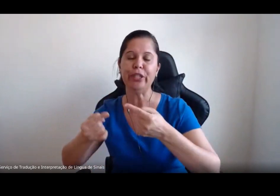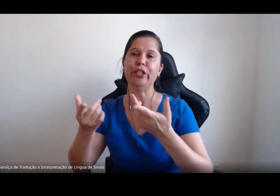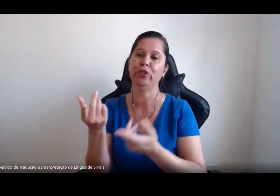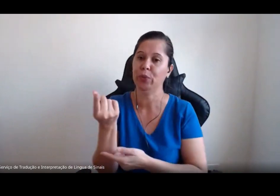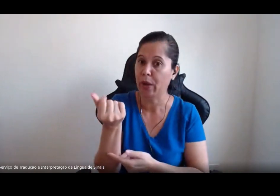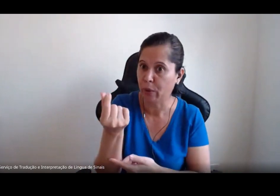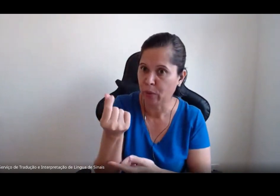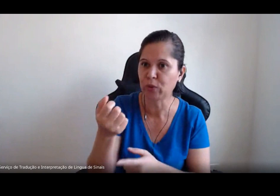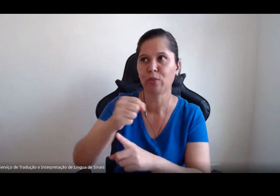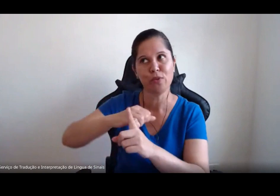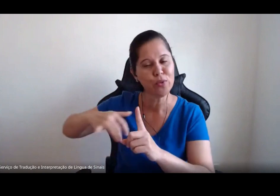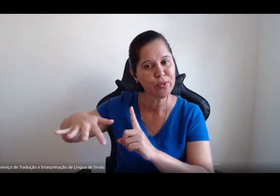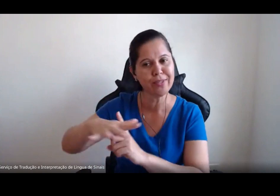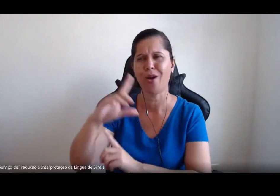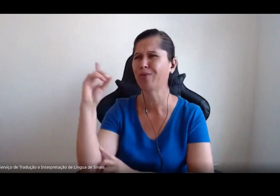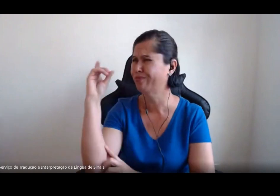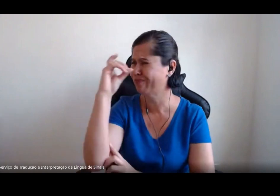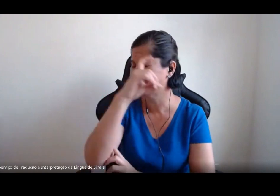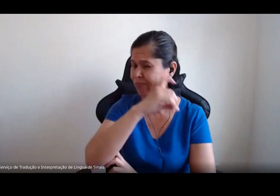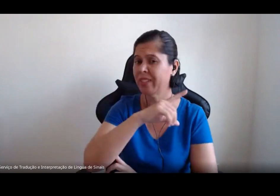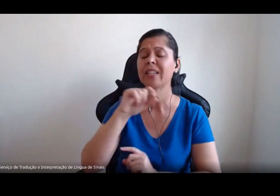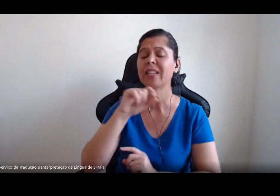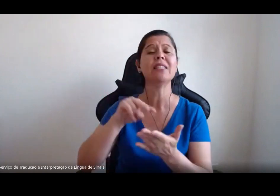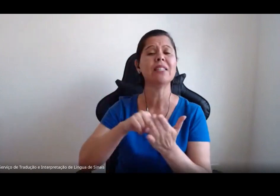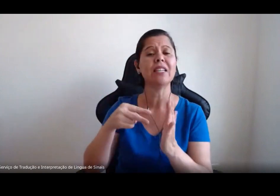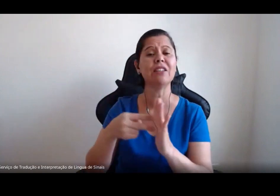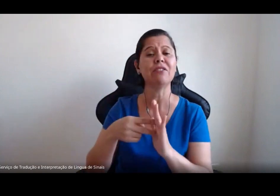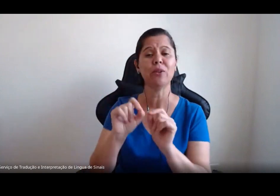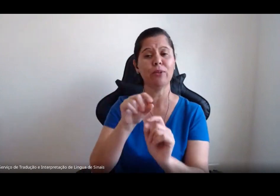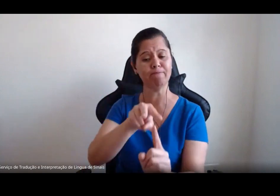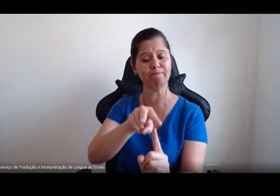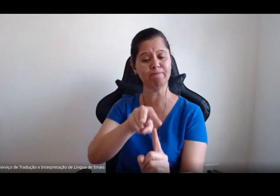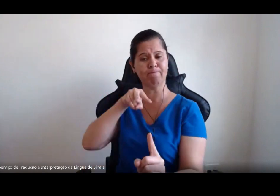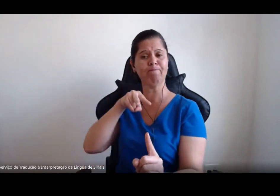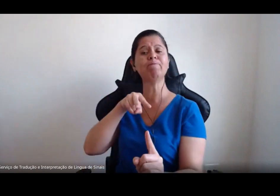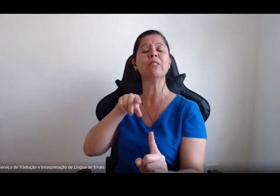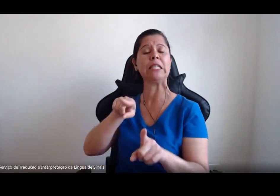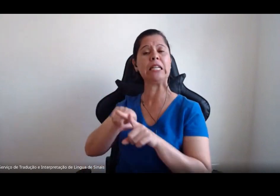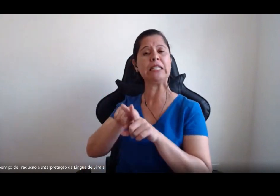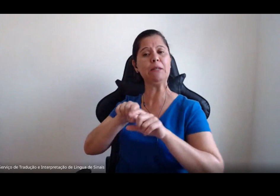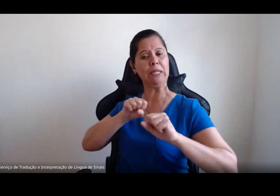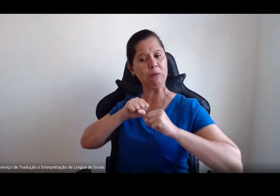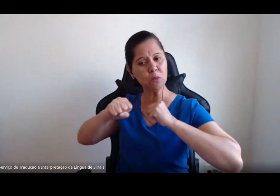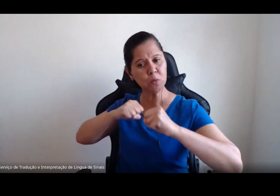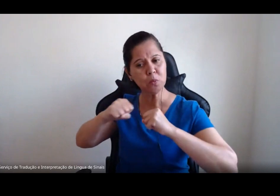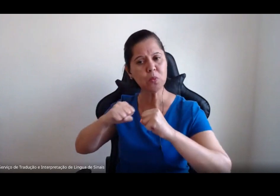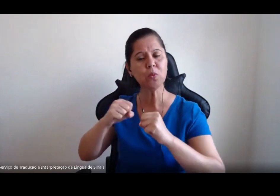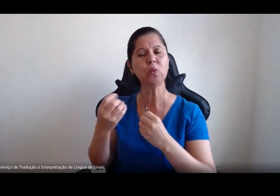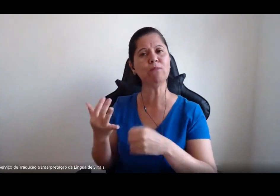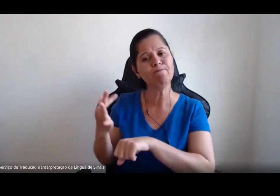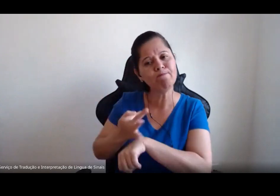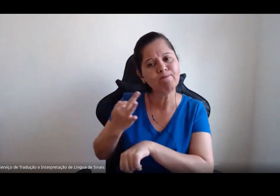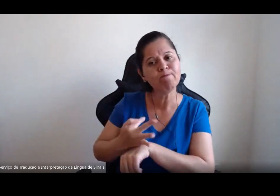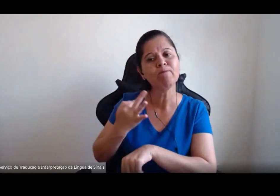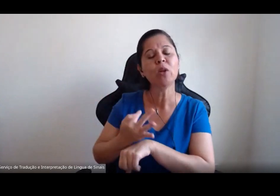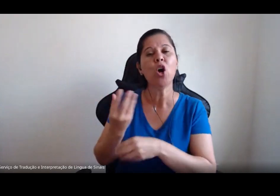político, econômico, social tão difícil, tem a ver com alguns deslocamentos e tensões que vêm marcando